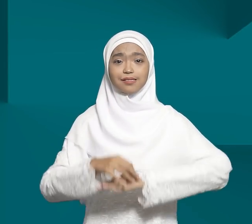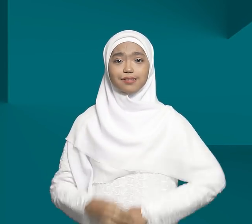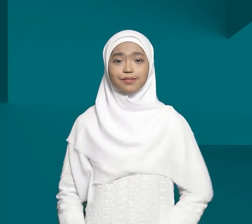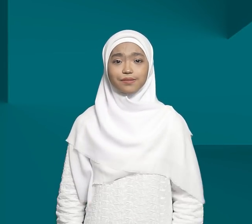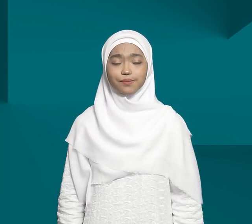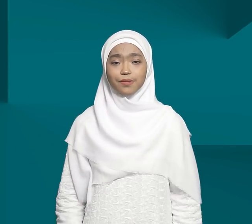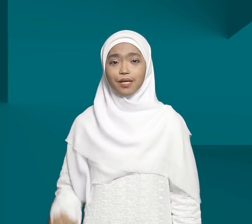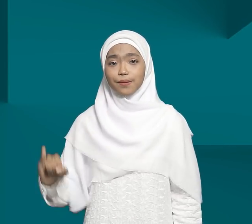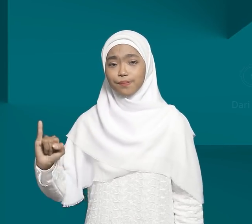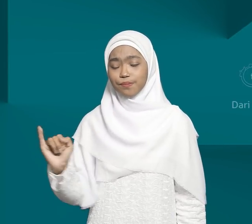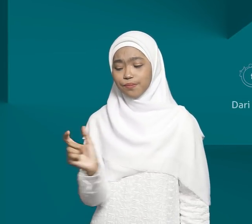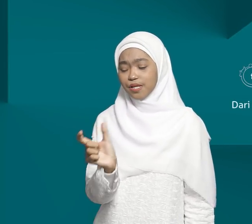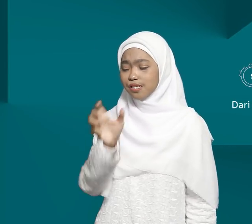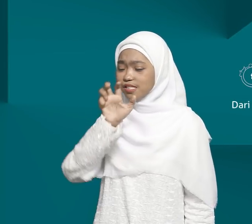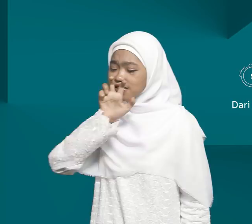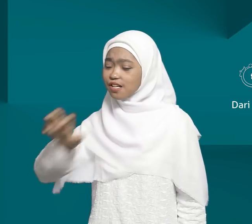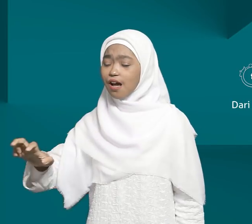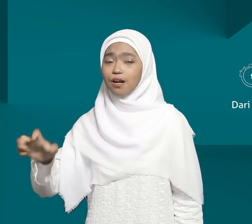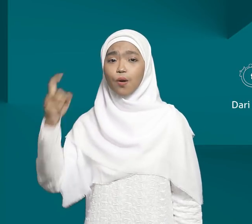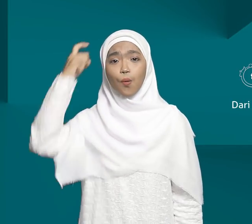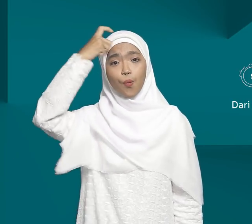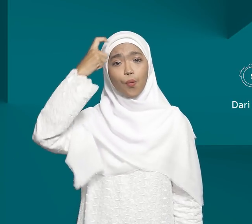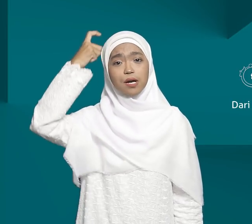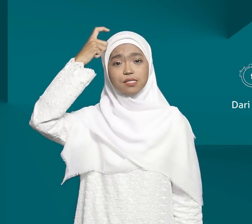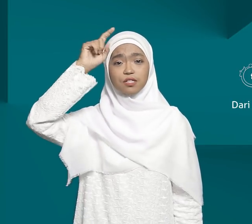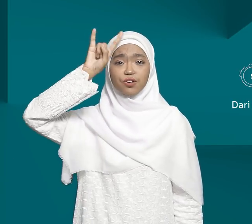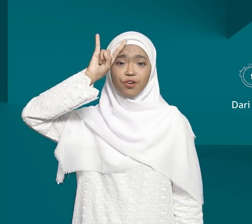الناس من شر الوسواس